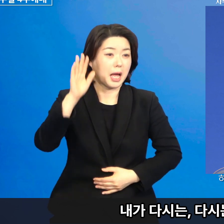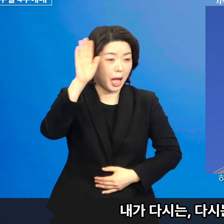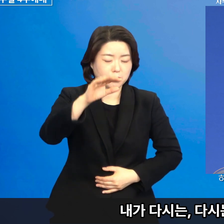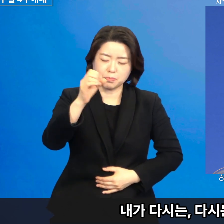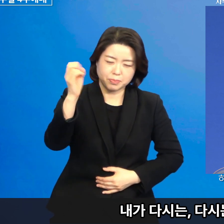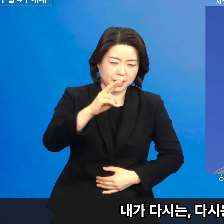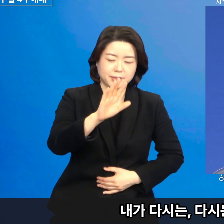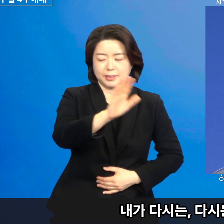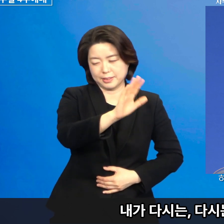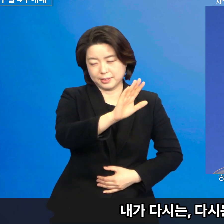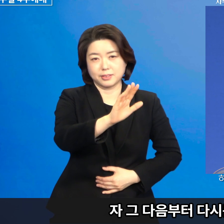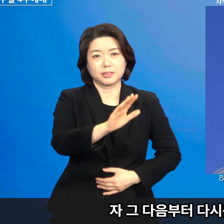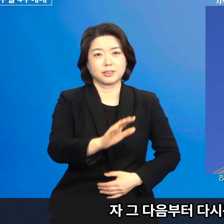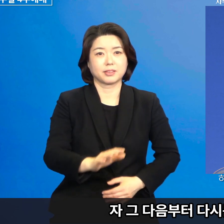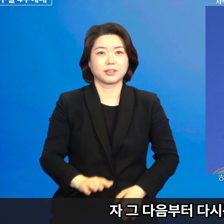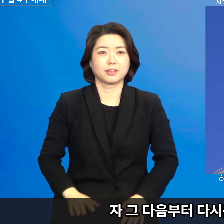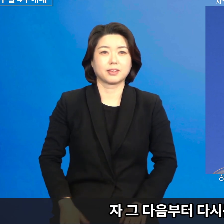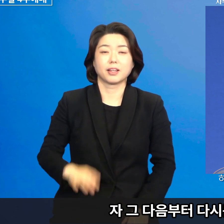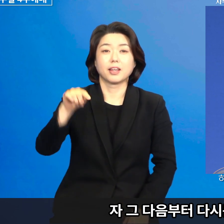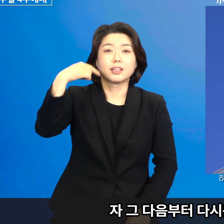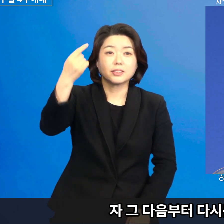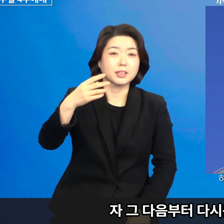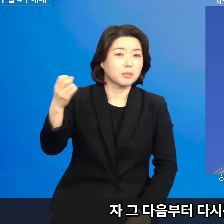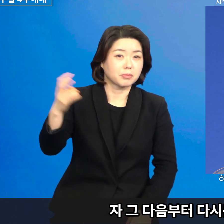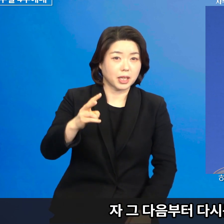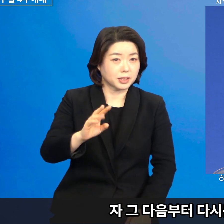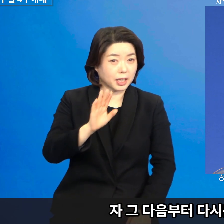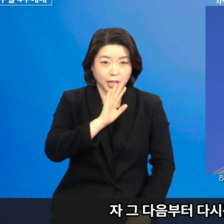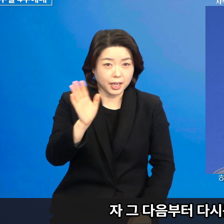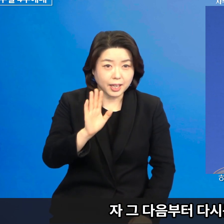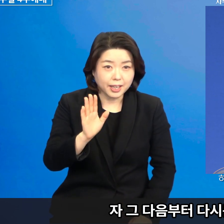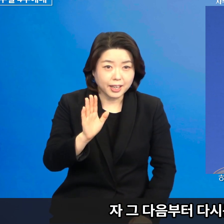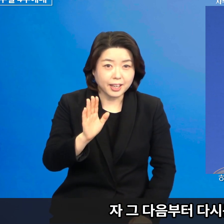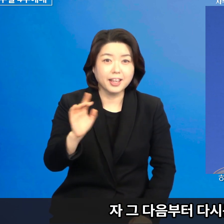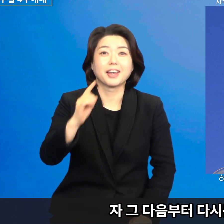않을게. 자, 그 다음부터 다시는 안 그랬을까요?